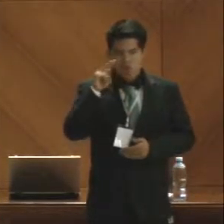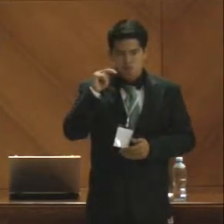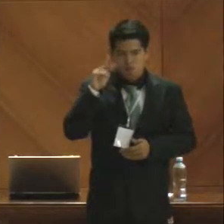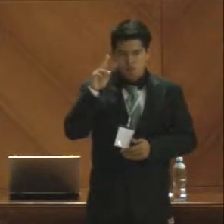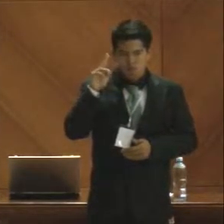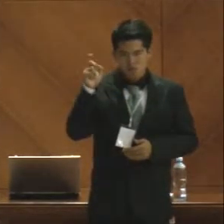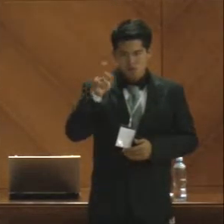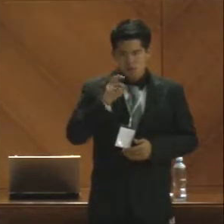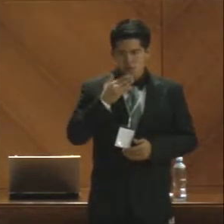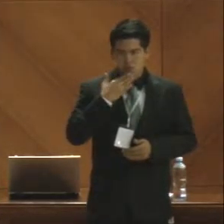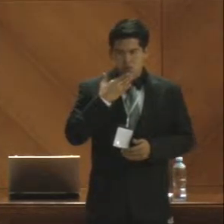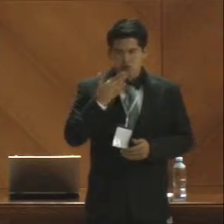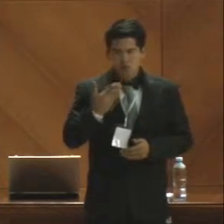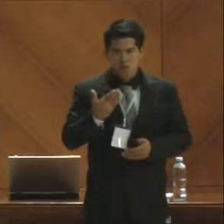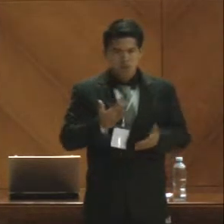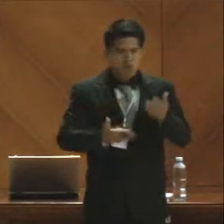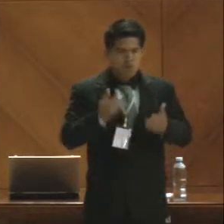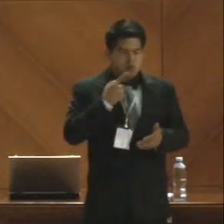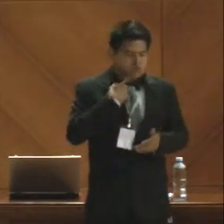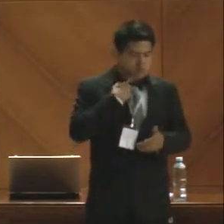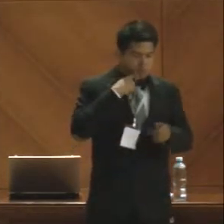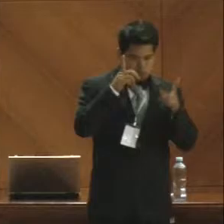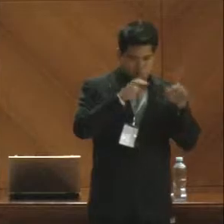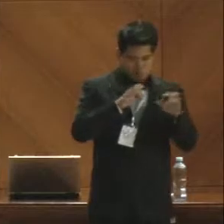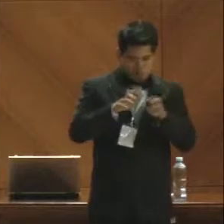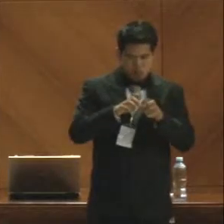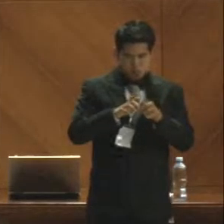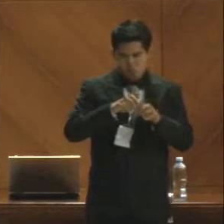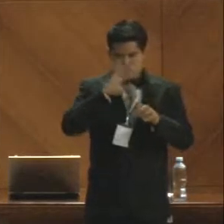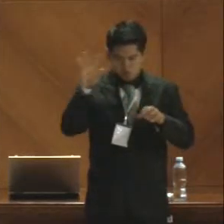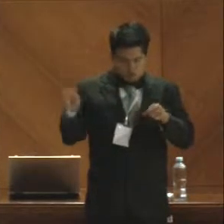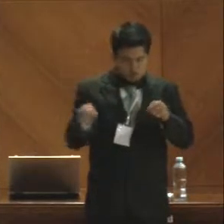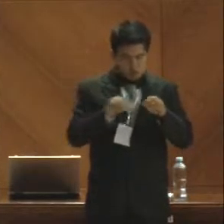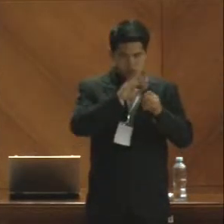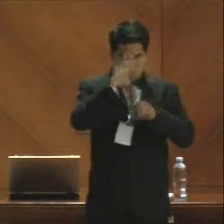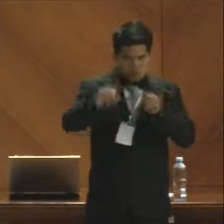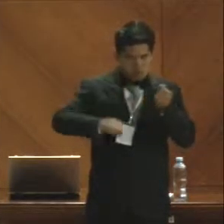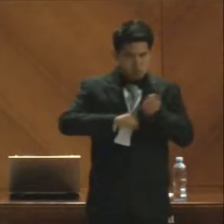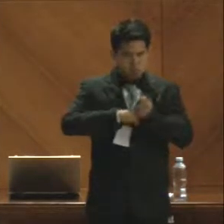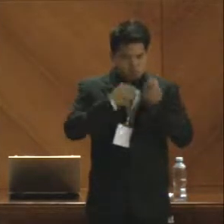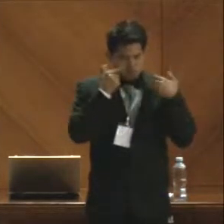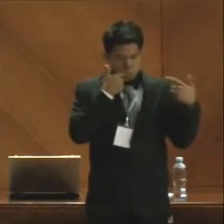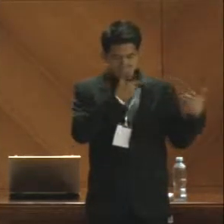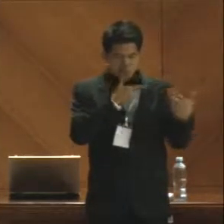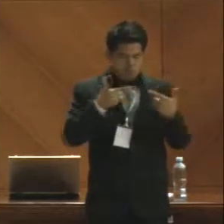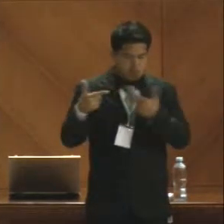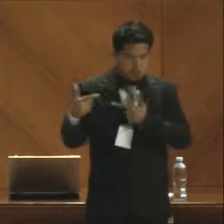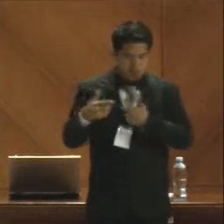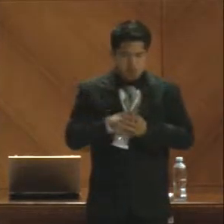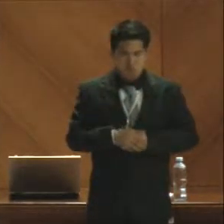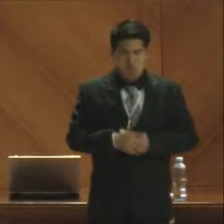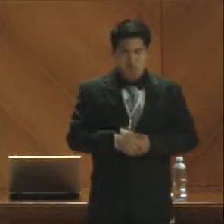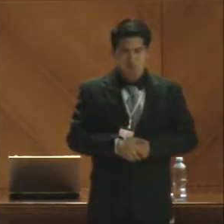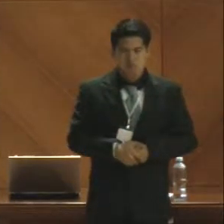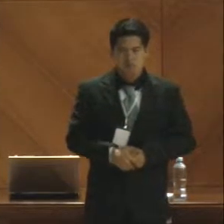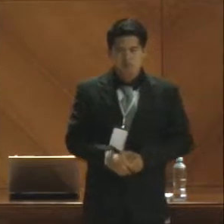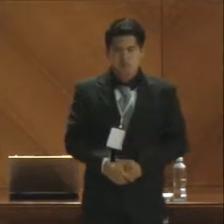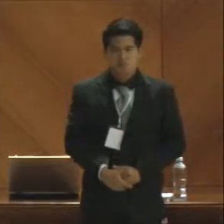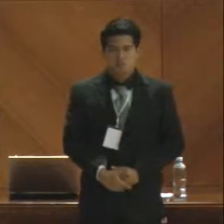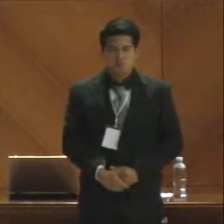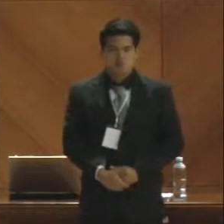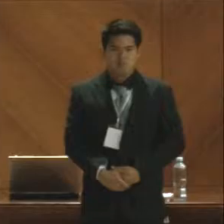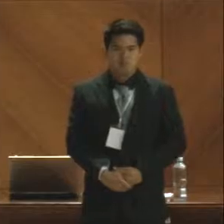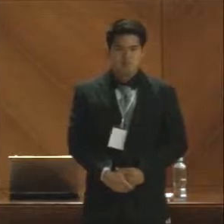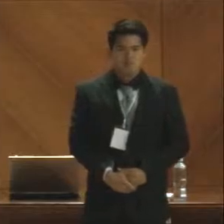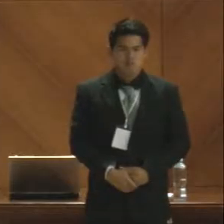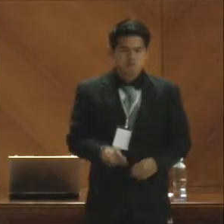antivirus para que la máquina no se enferme de disque. Y el antivirus puede ser otra herramienta de vigilancia, porque normalmente son sistemas cerrados. Pero en todo